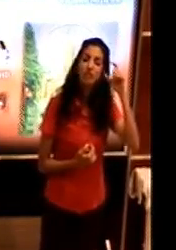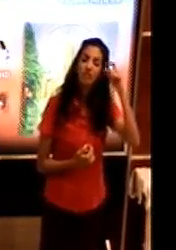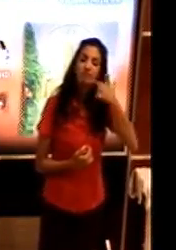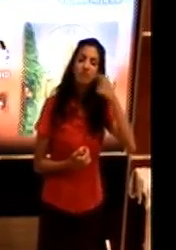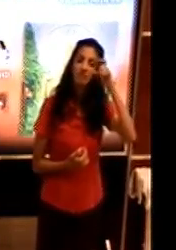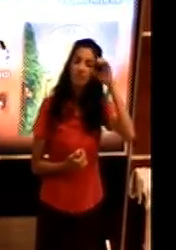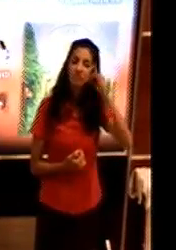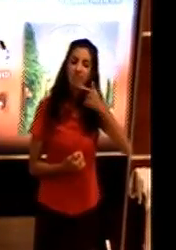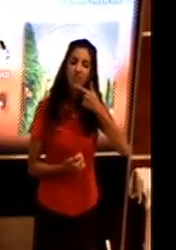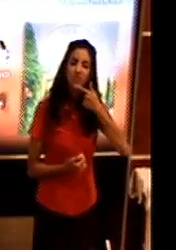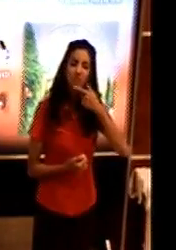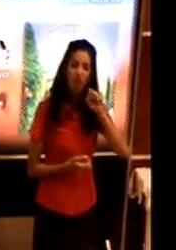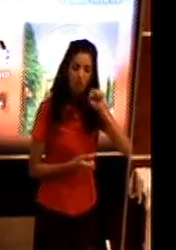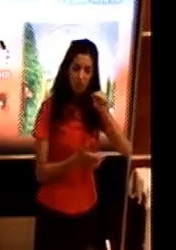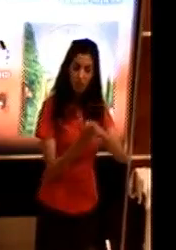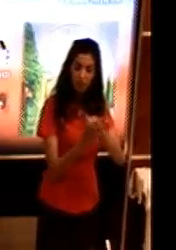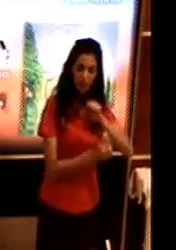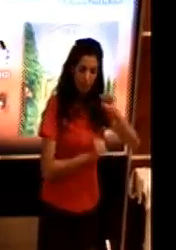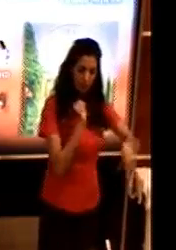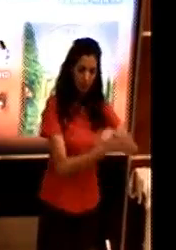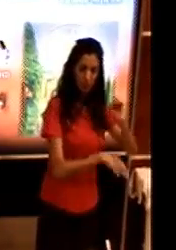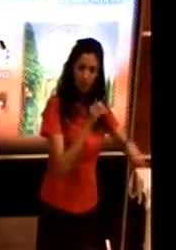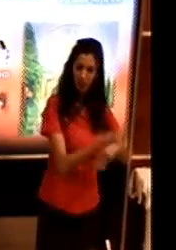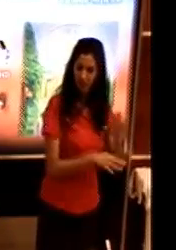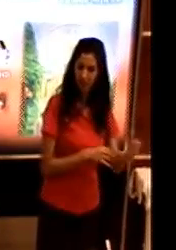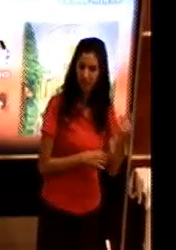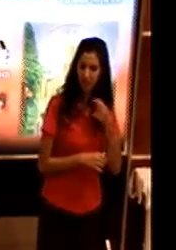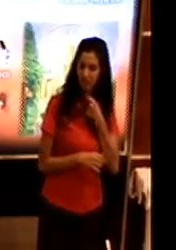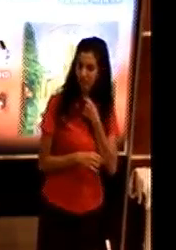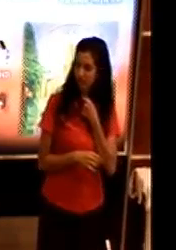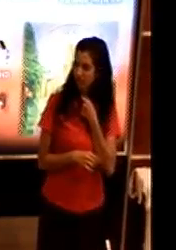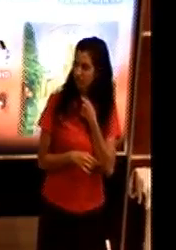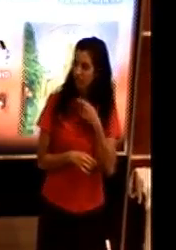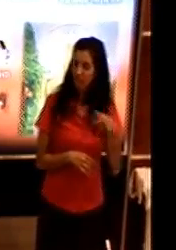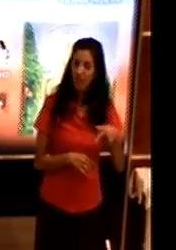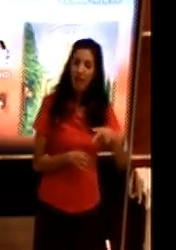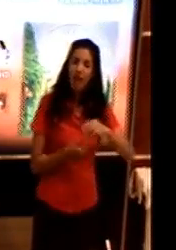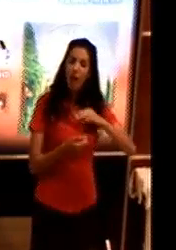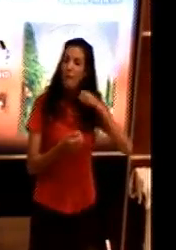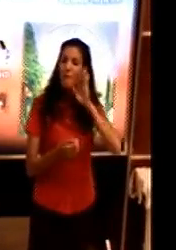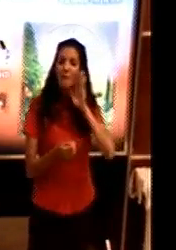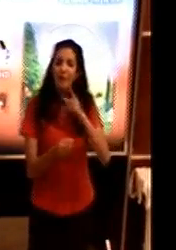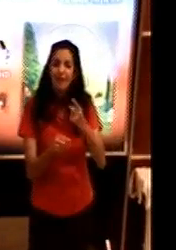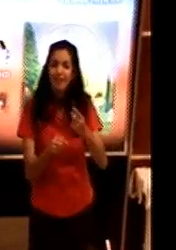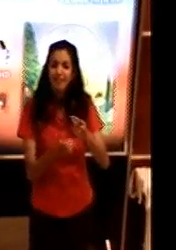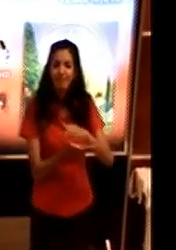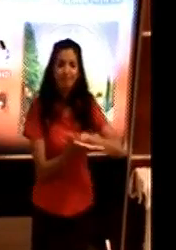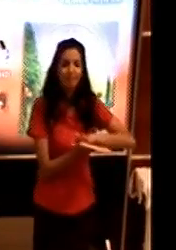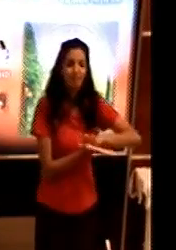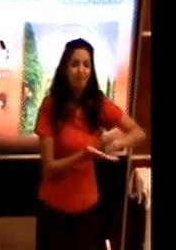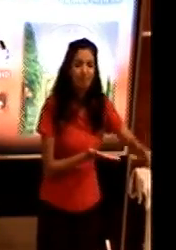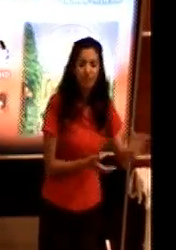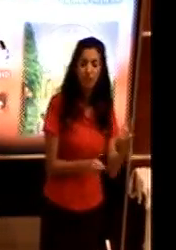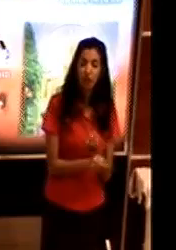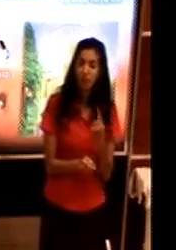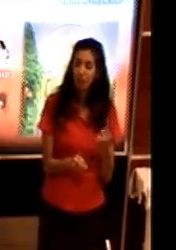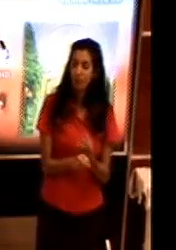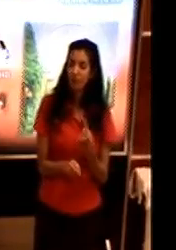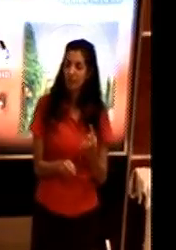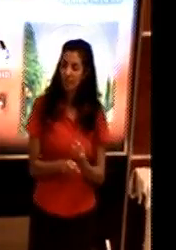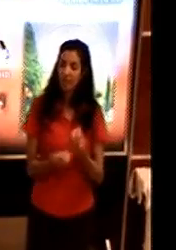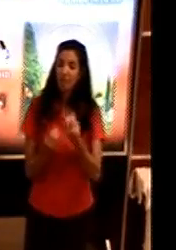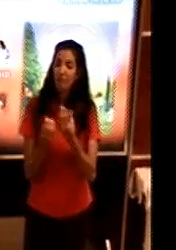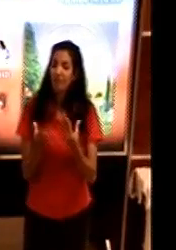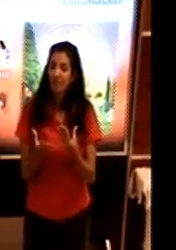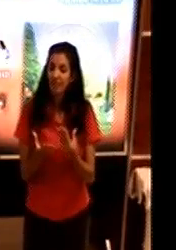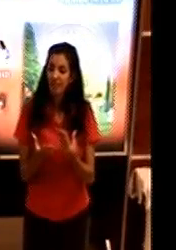¿verdad? Estaba poseída por demonios y no podía dejar el adulterio, hermanos, porque sin Cristo no se puede dejar